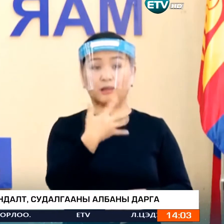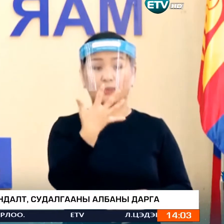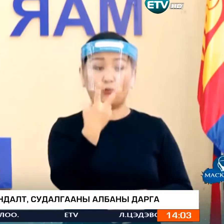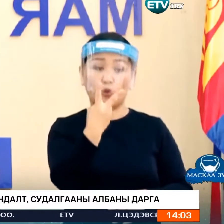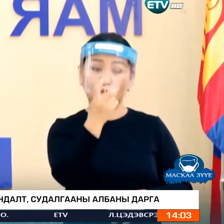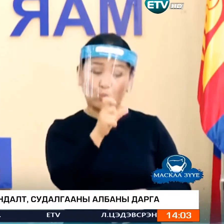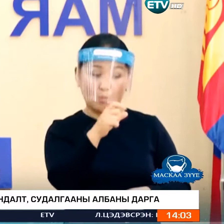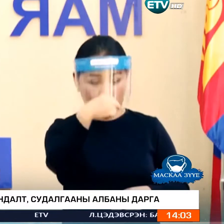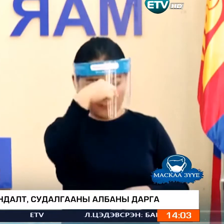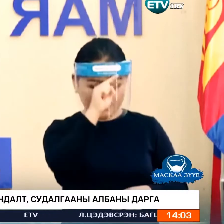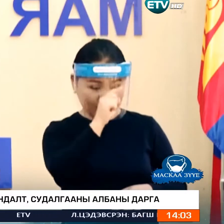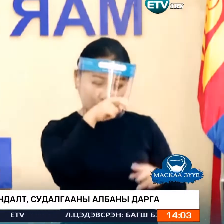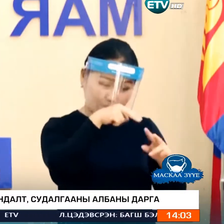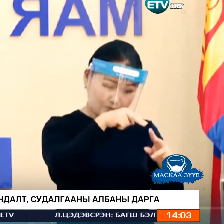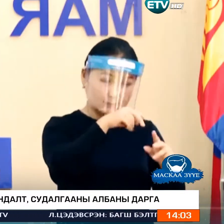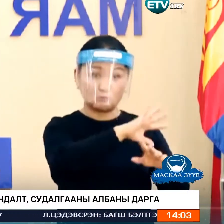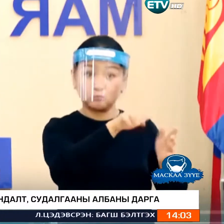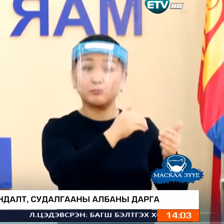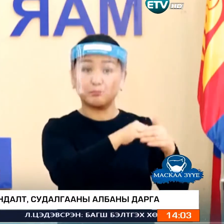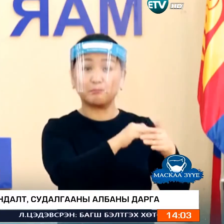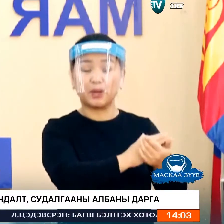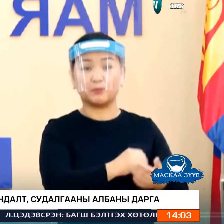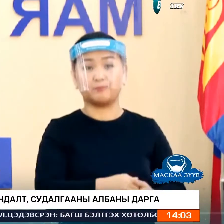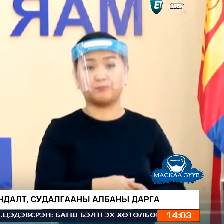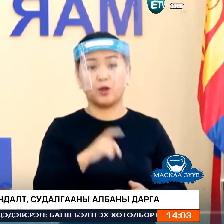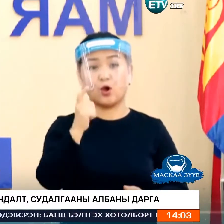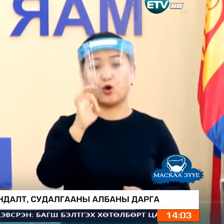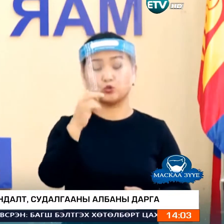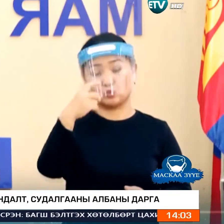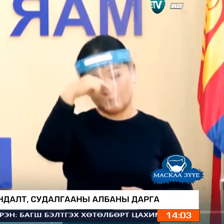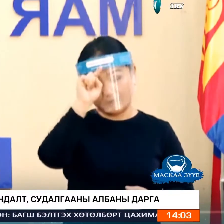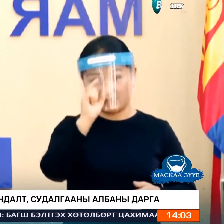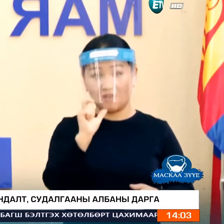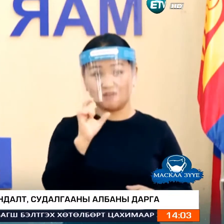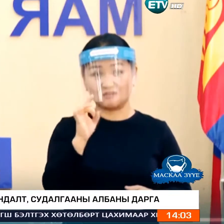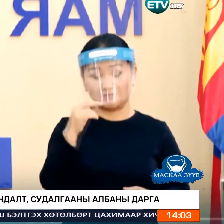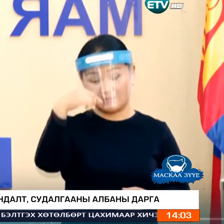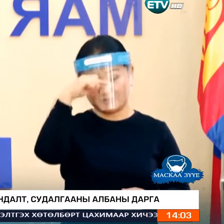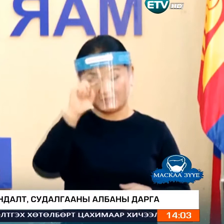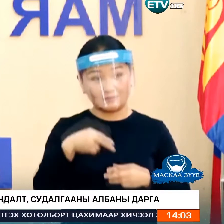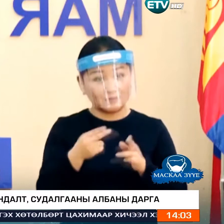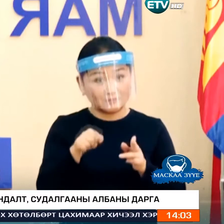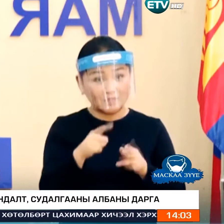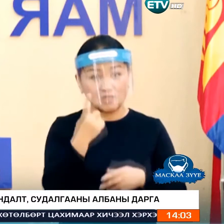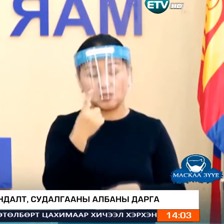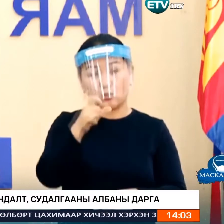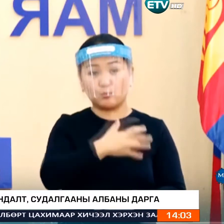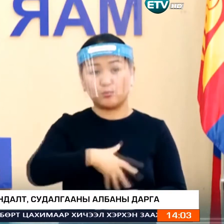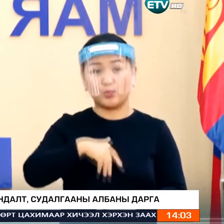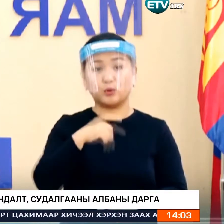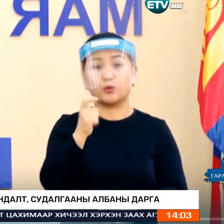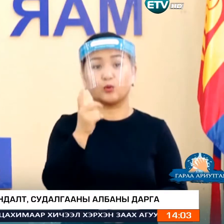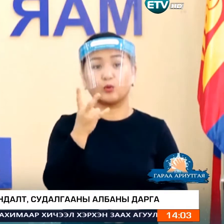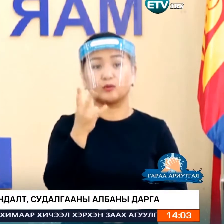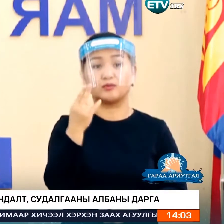байна. За мөн одоо хөсөөтийн эрчим тэмчилгээний тасагт тусгаарлагдсан хэвчэж байгаа нэг хүний биеийн байдал